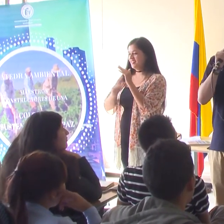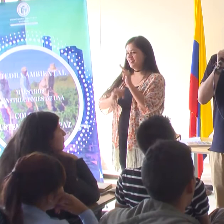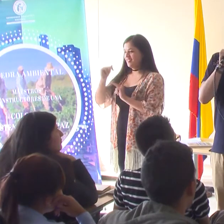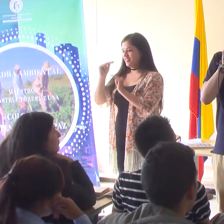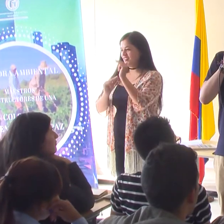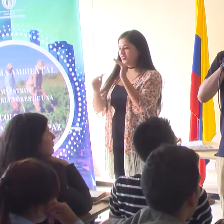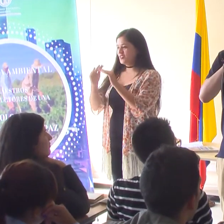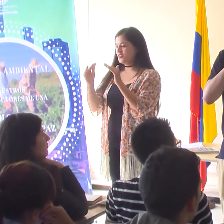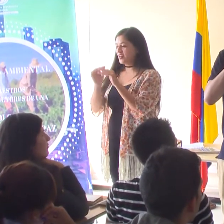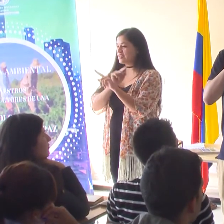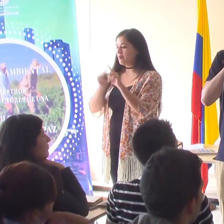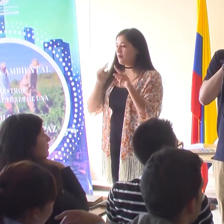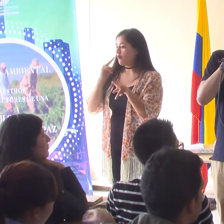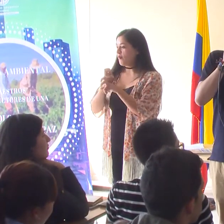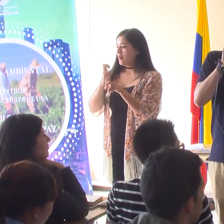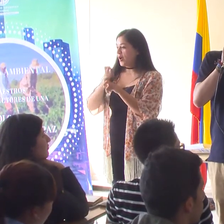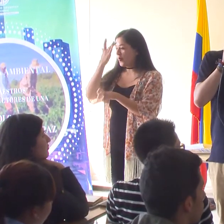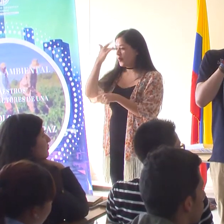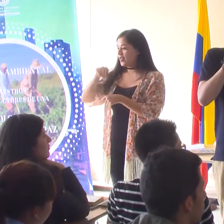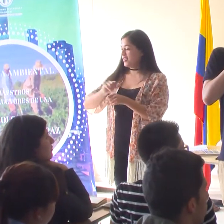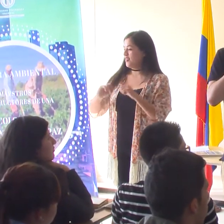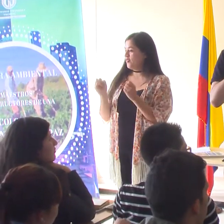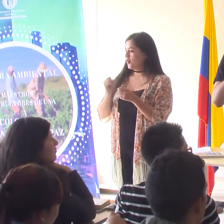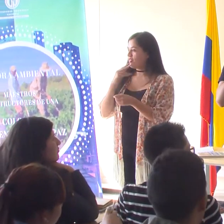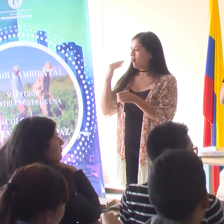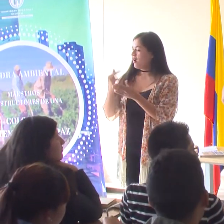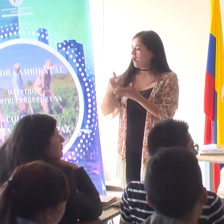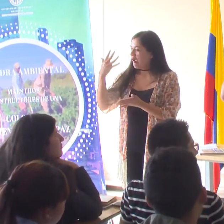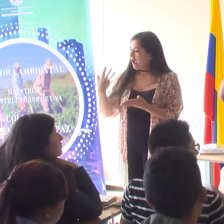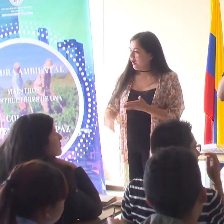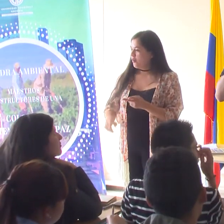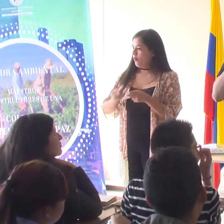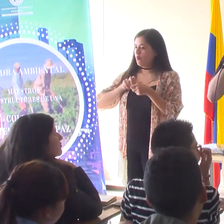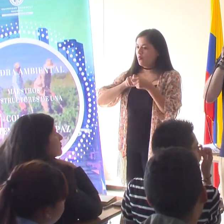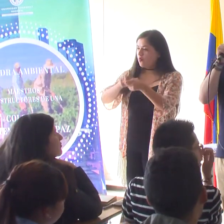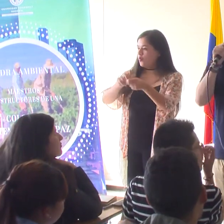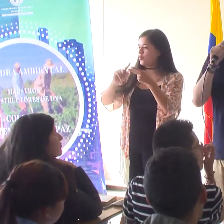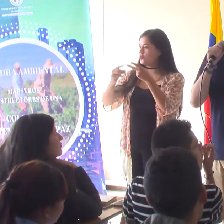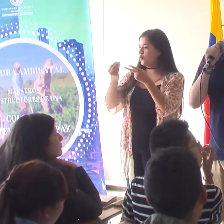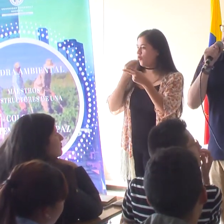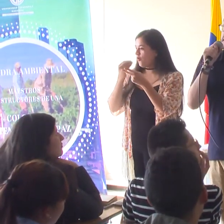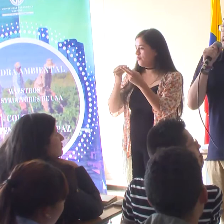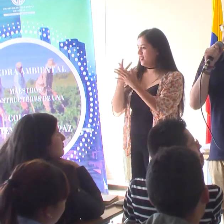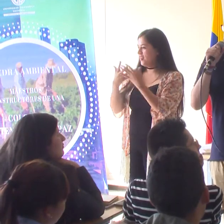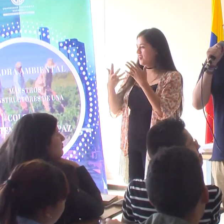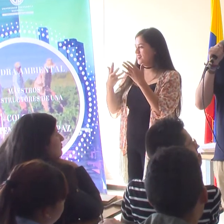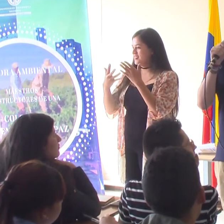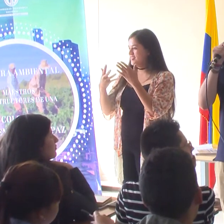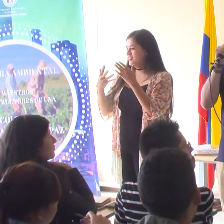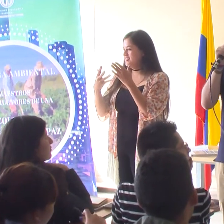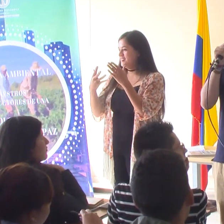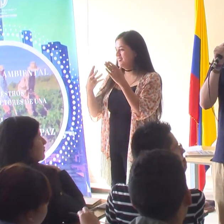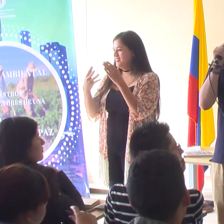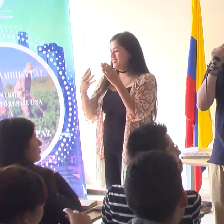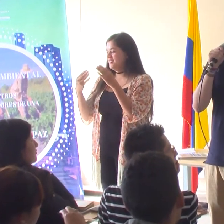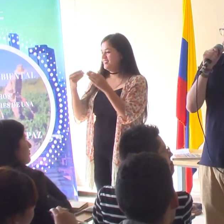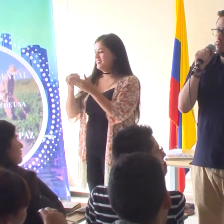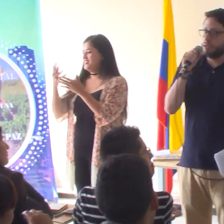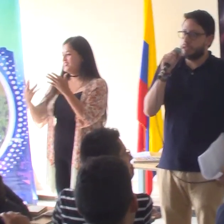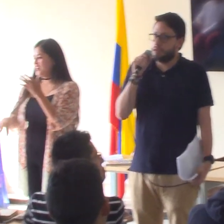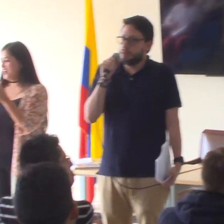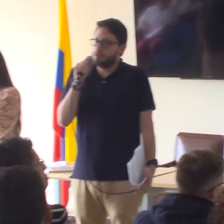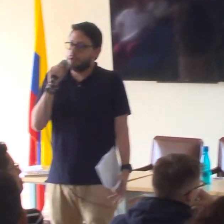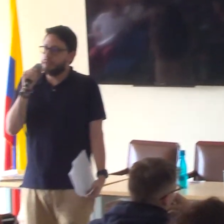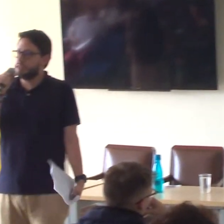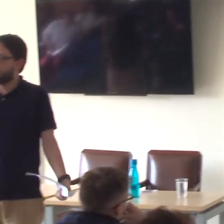contribuyente más de esta ciudad entonces pues eso se tiene que medir también por mi capacidad adquisitiva y por la cantidad de salario que